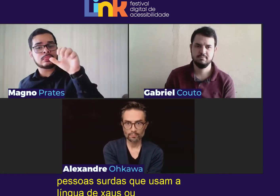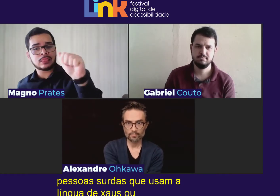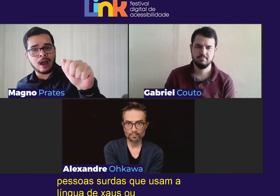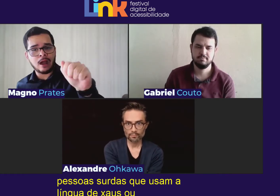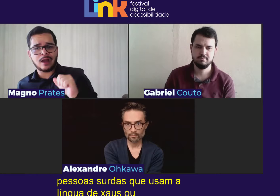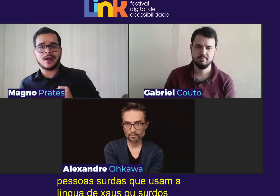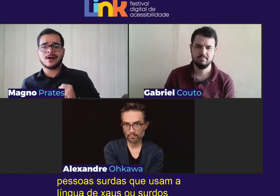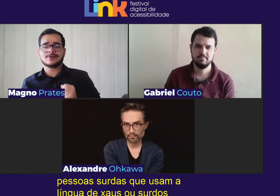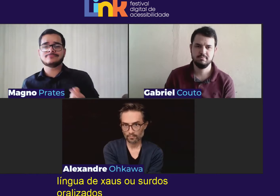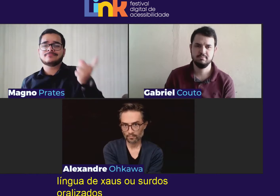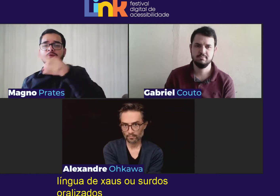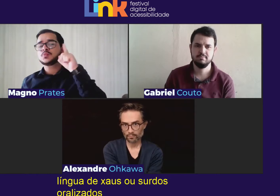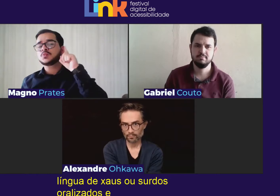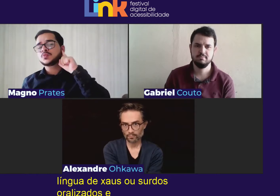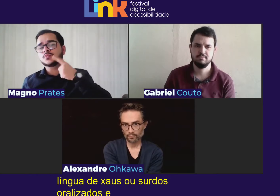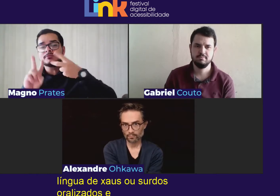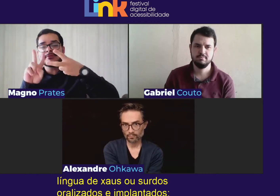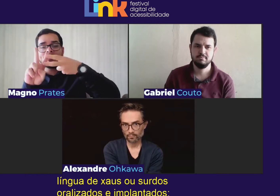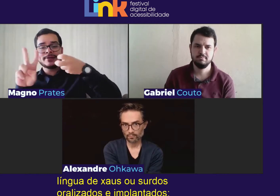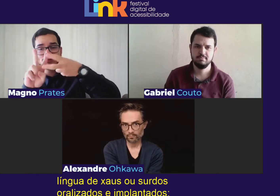implantados, deficientes auditivos,